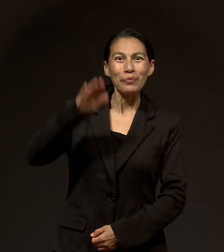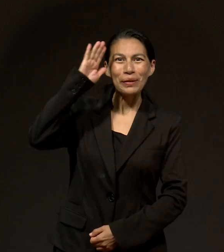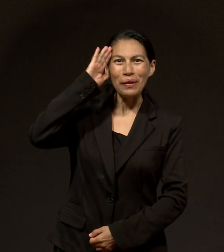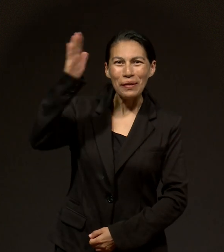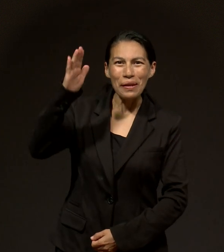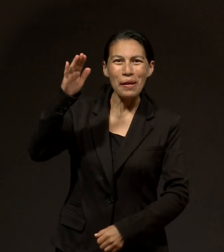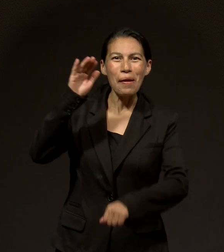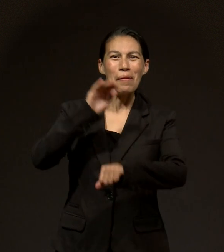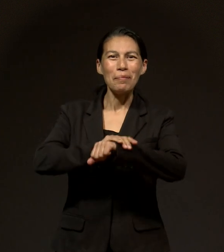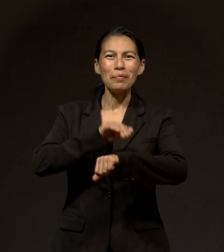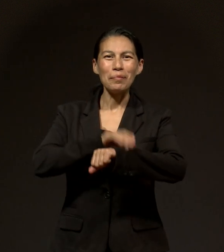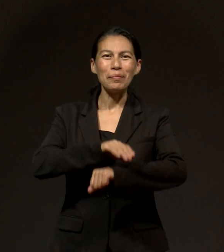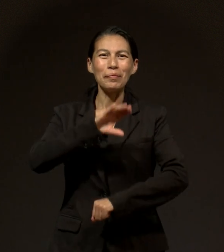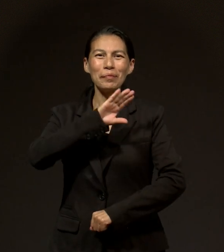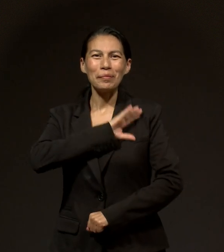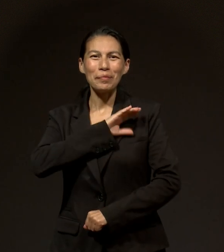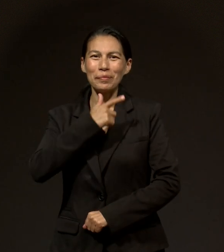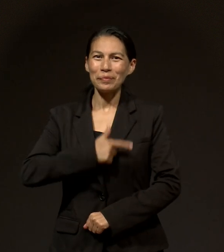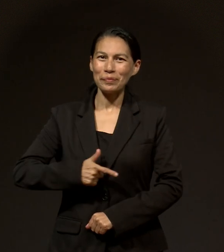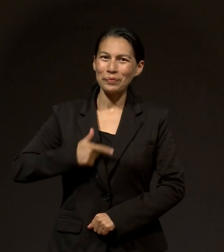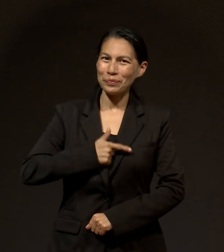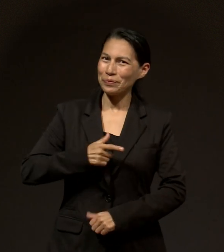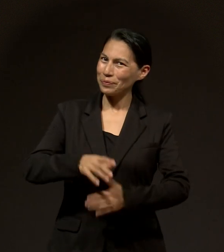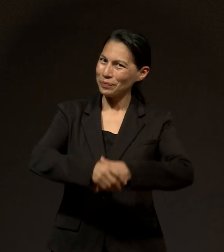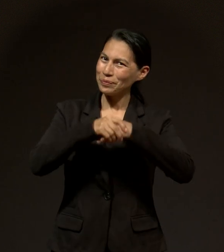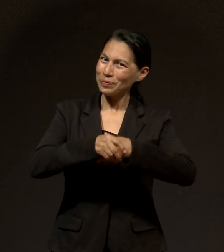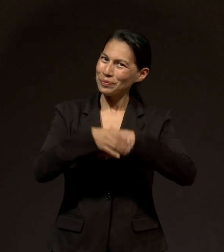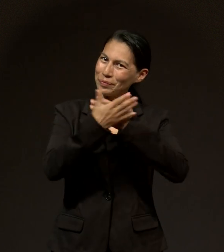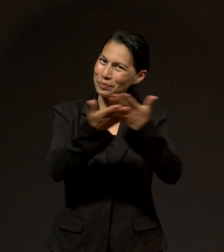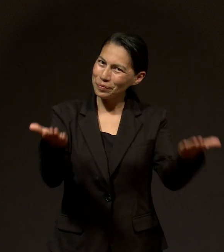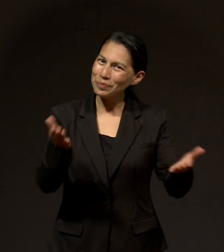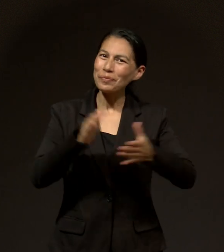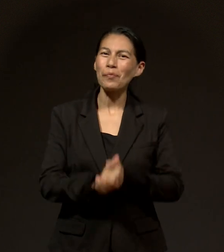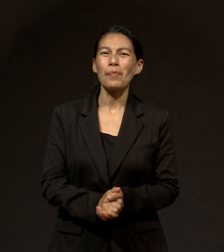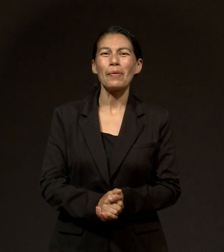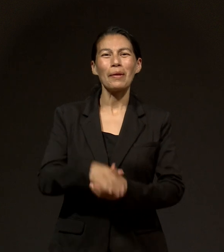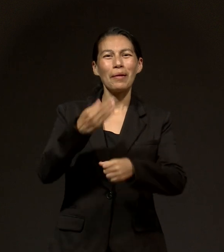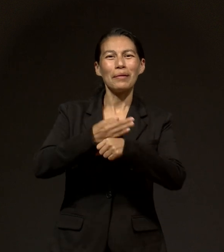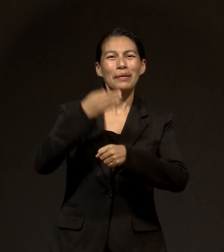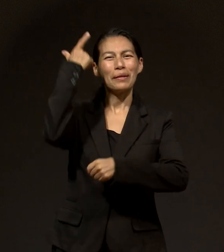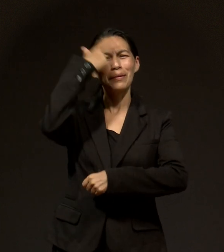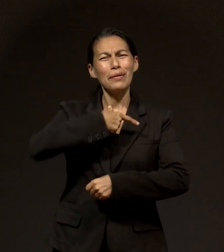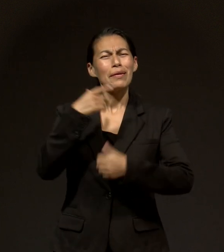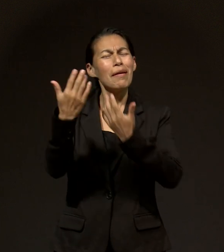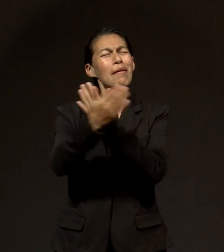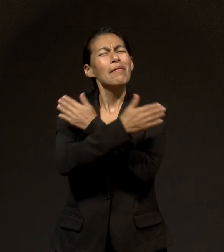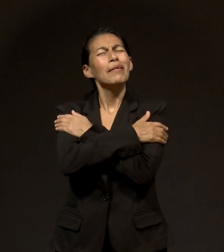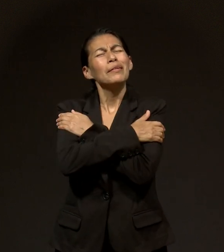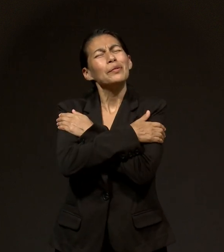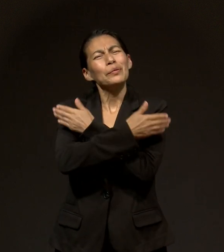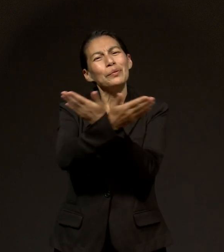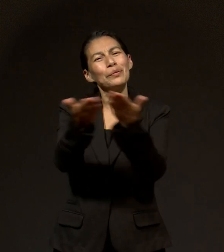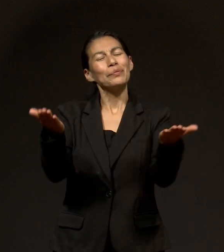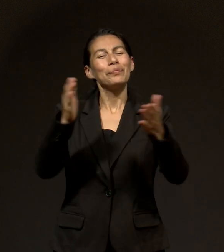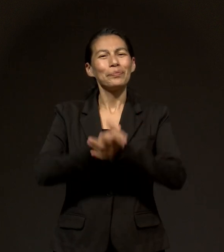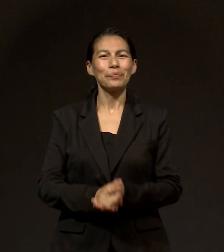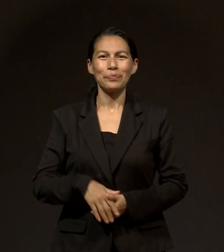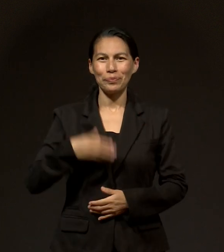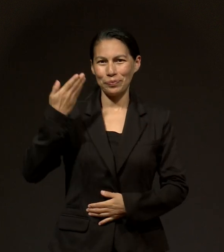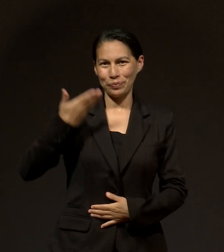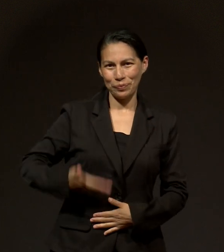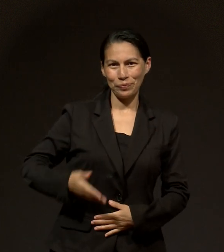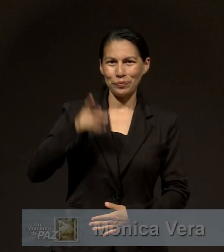¿Qué tal, queridos amigos? Qué gusto saludarles esta noche. Un saludo virtual para todos ustedes del Pastor